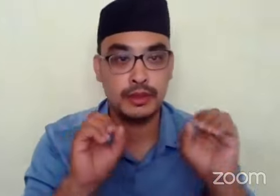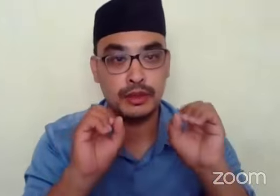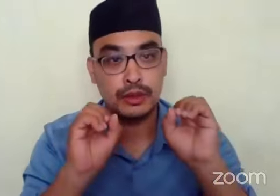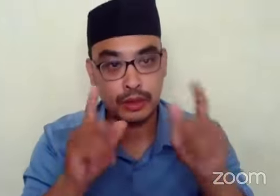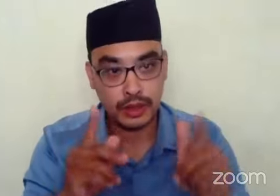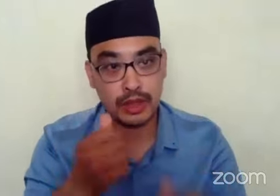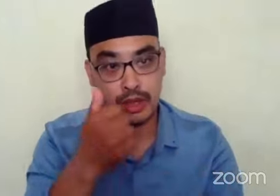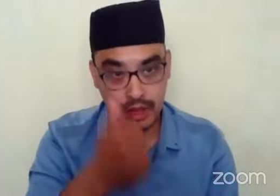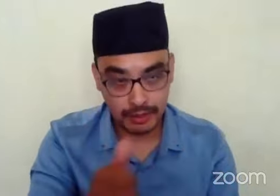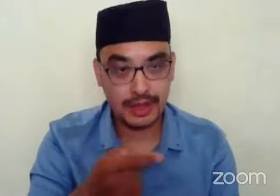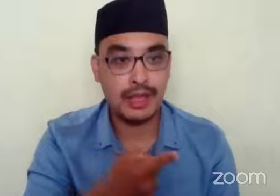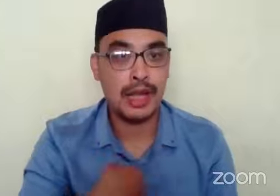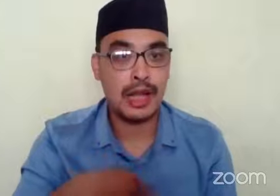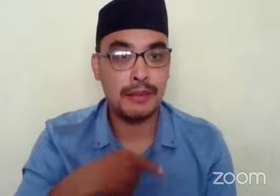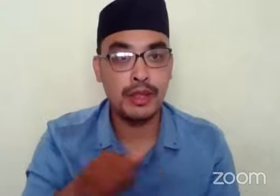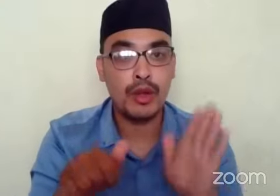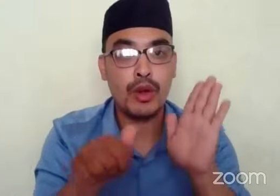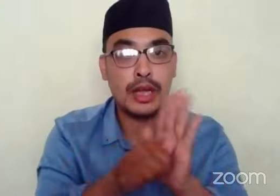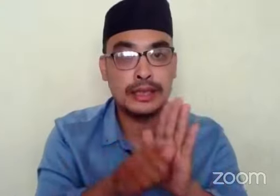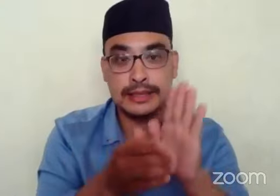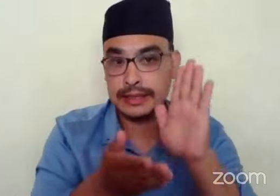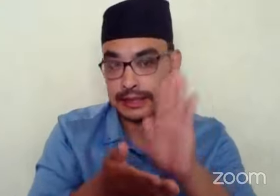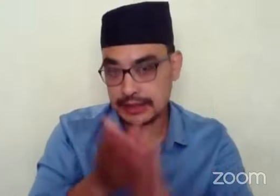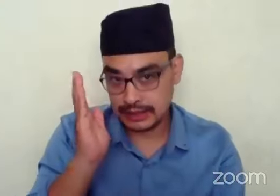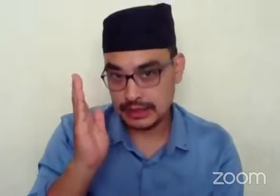हामी अगाडि जान्छौँ।